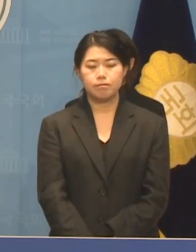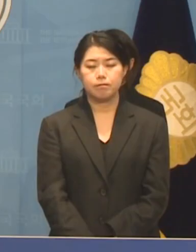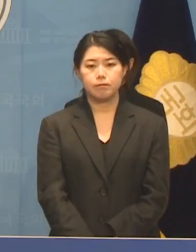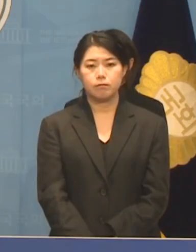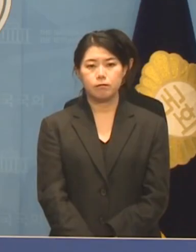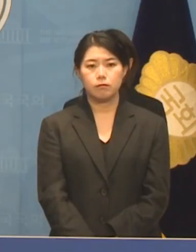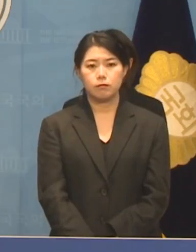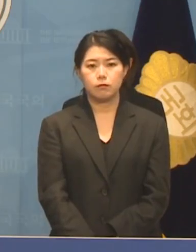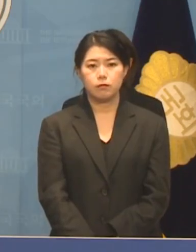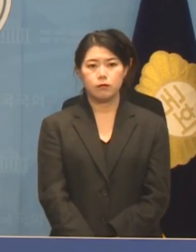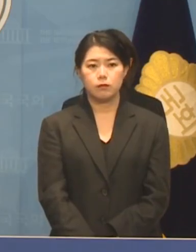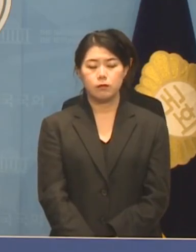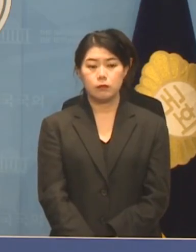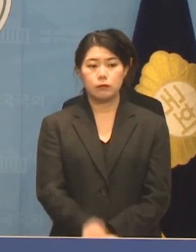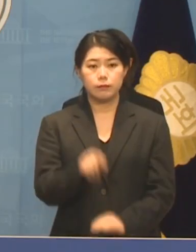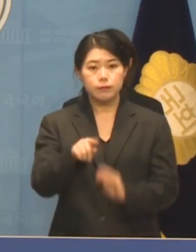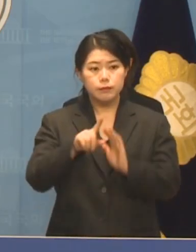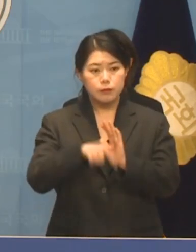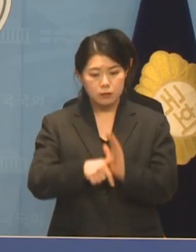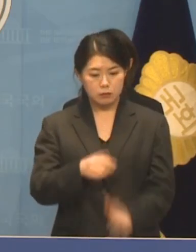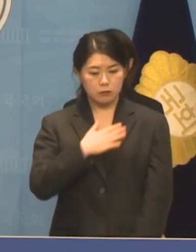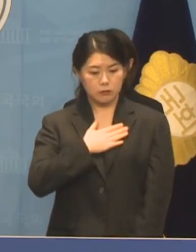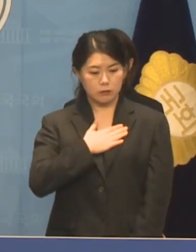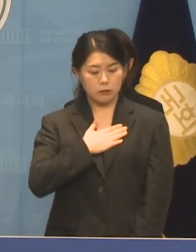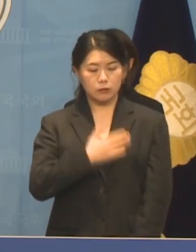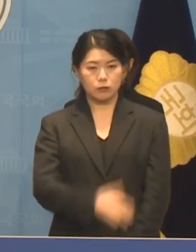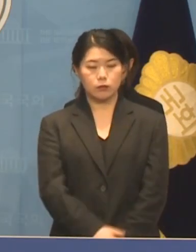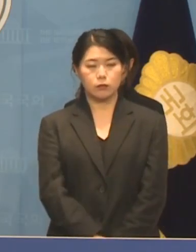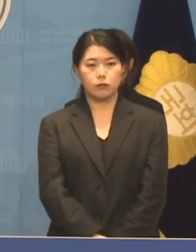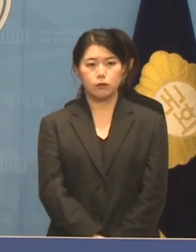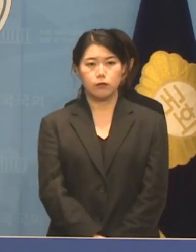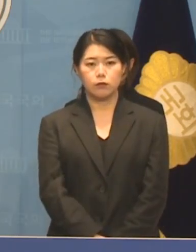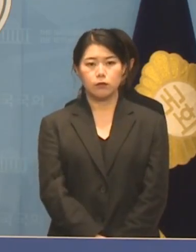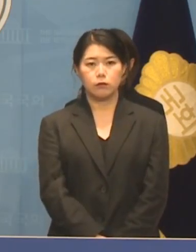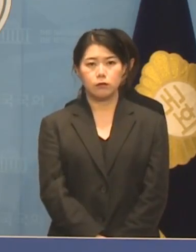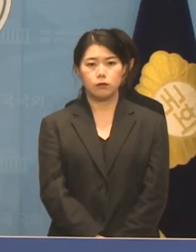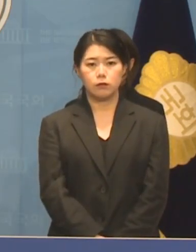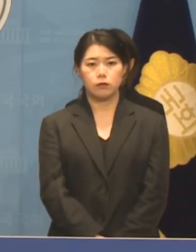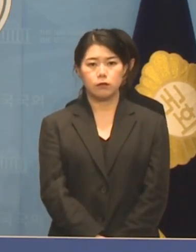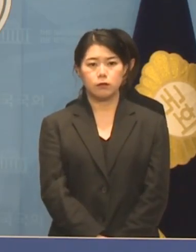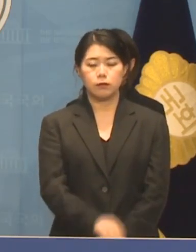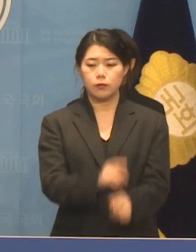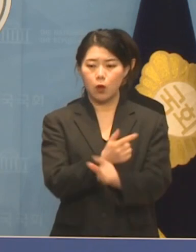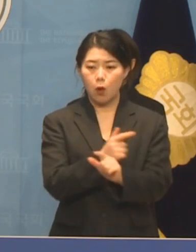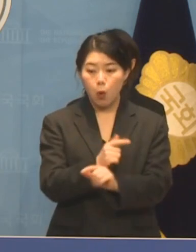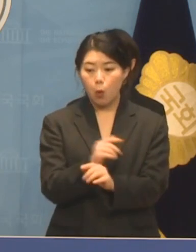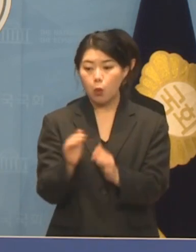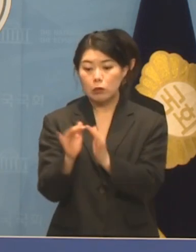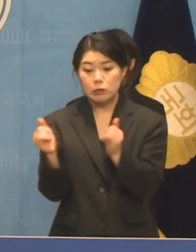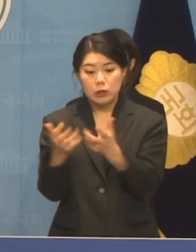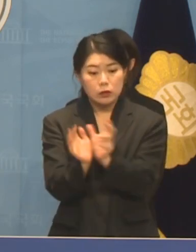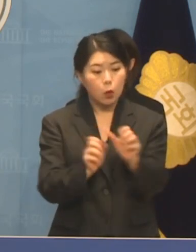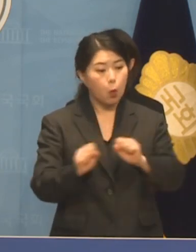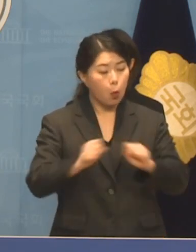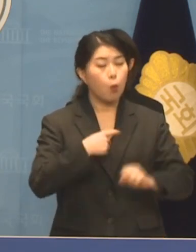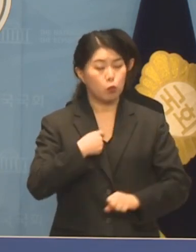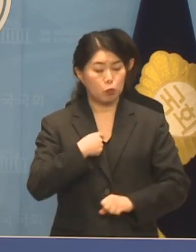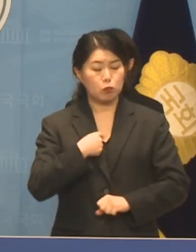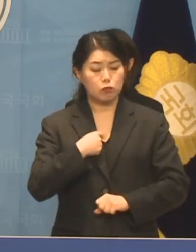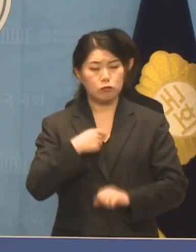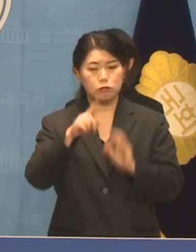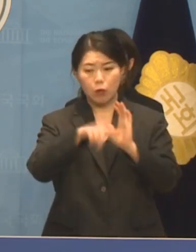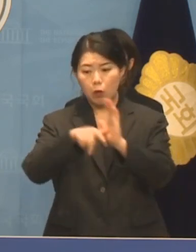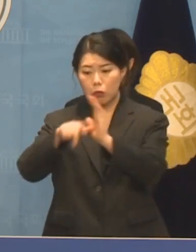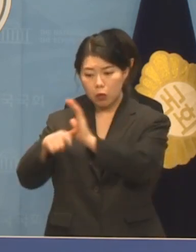이러한 어떤 지점에 있어서 저는 당연히 그동안 여러 시민단체 활동 속에서